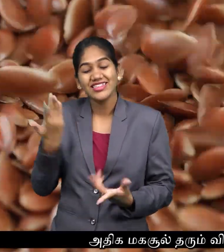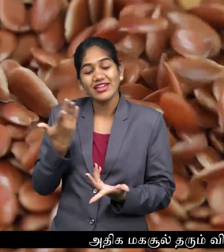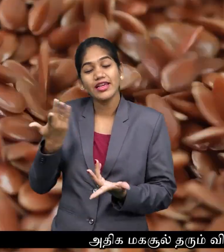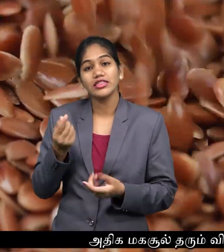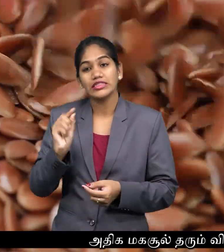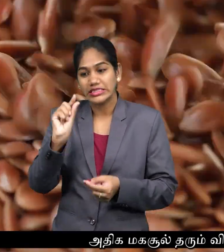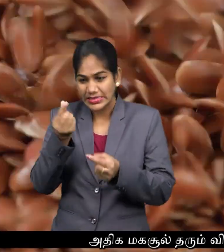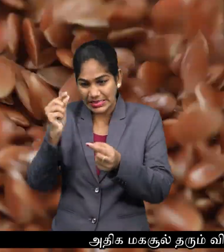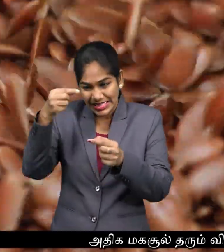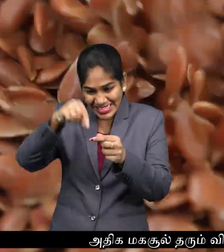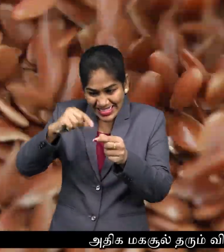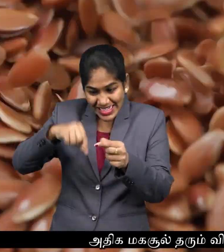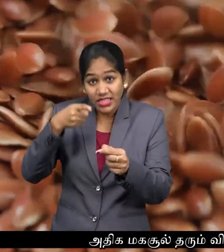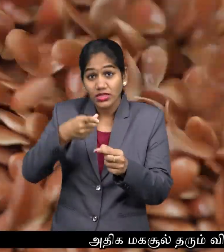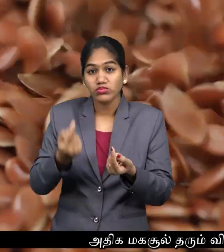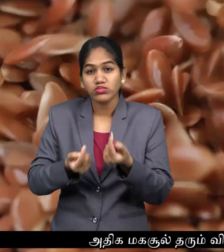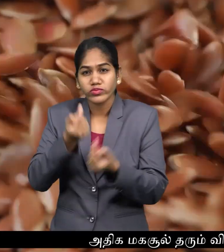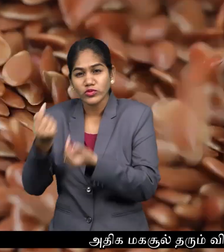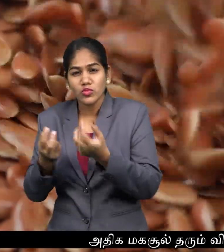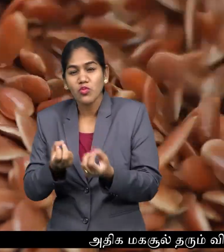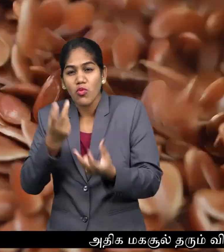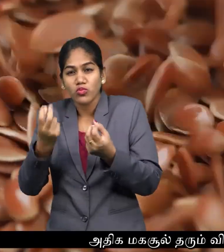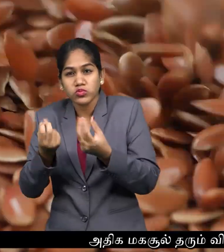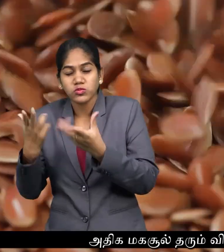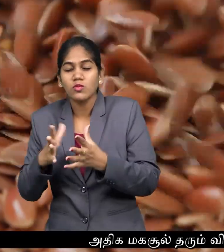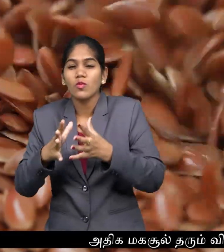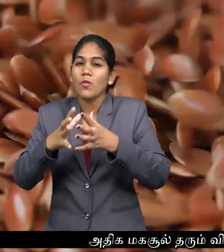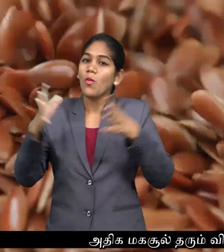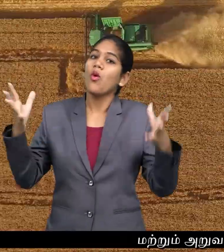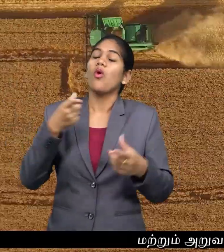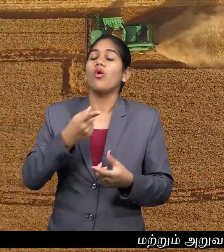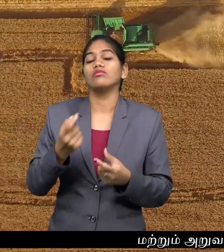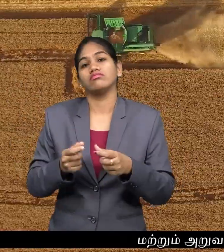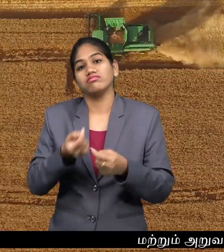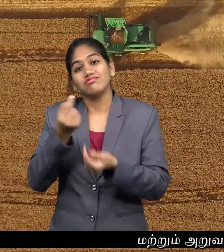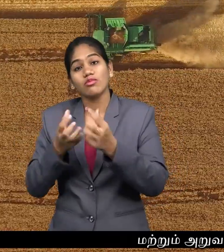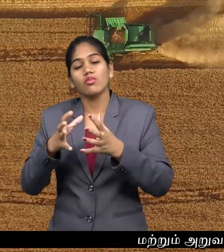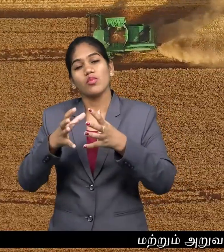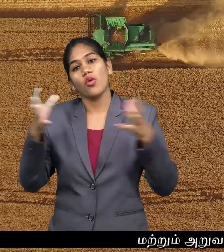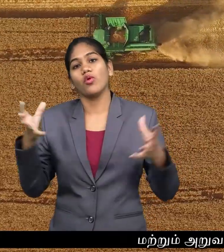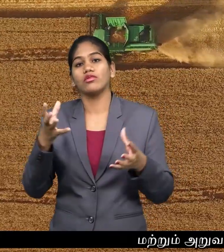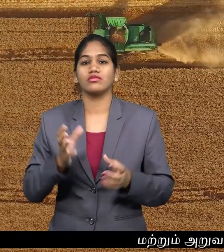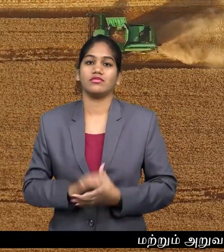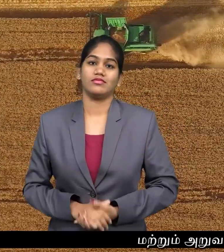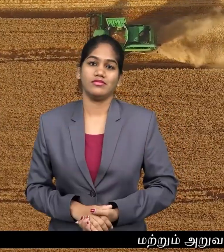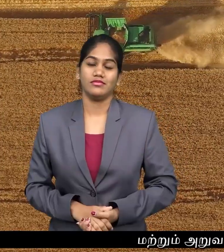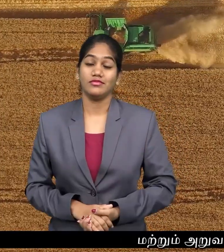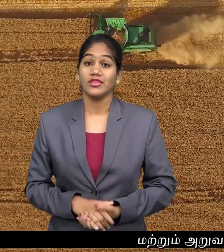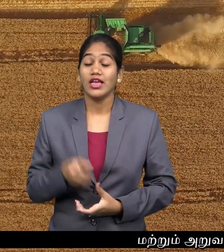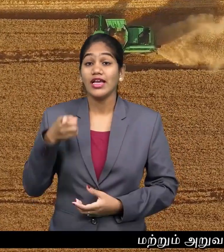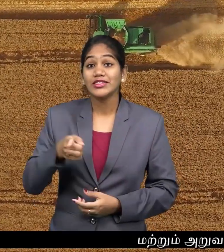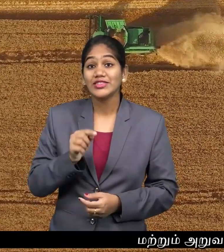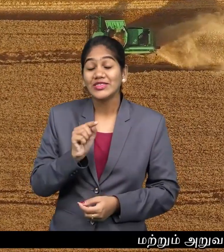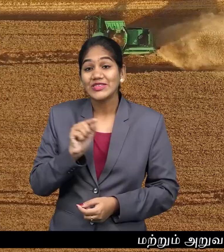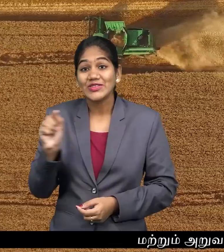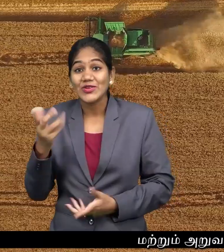அதிக மகசூல் தரும் விதைகள் முதல் நவீன டிராக்டர்கள் மற்றும் அறுவடை இயந்திரங்கள்